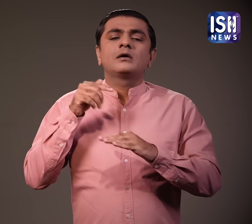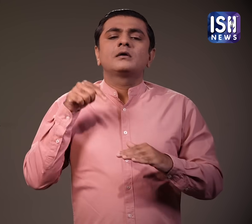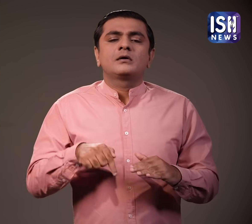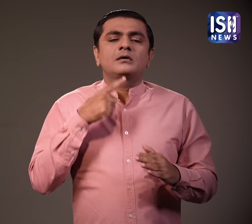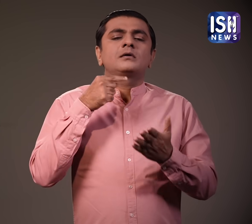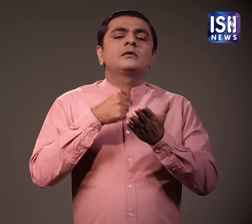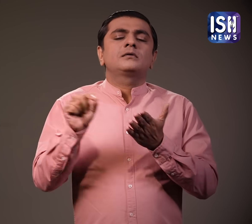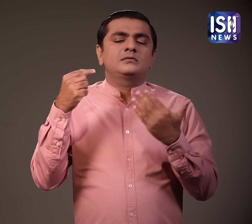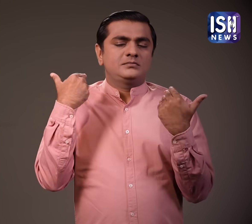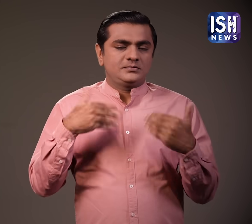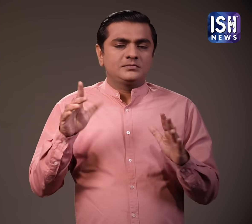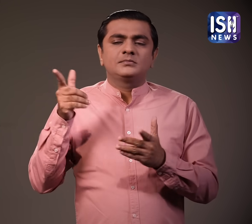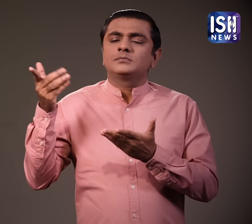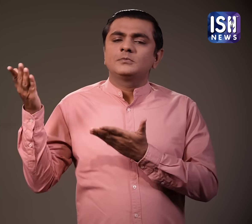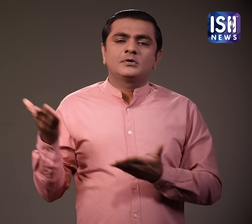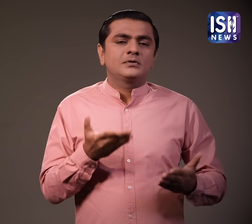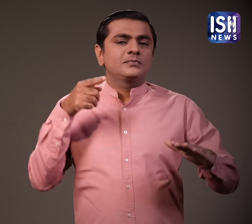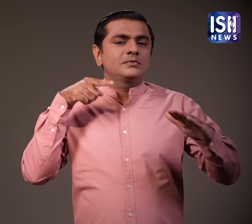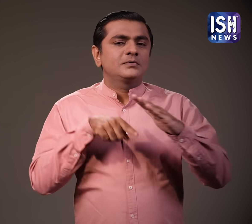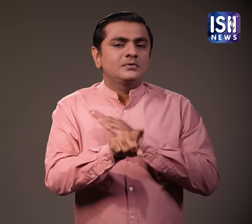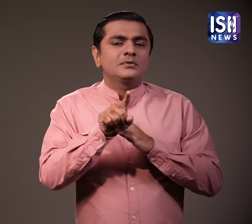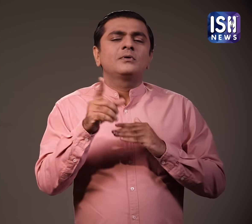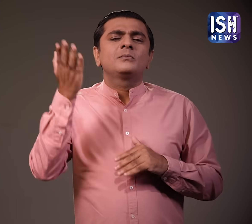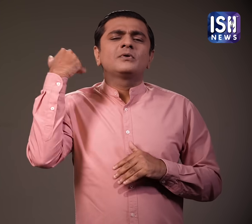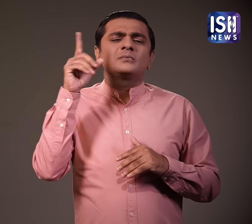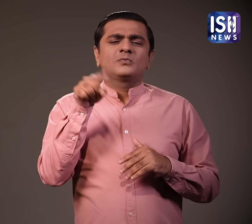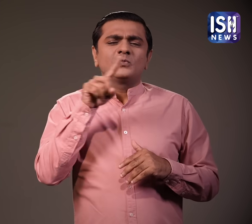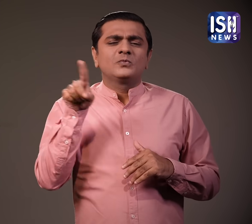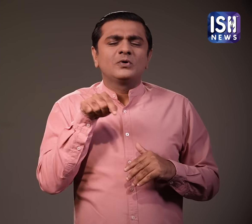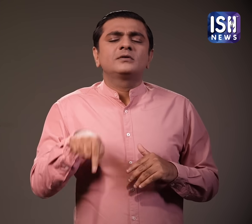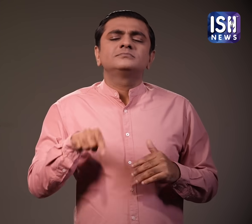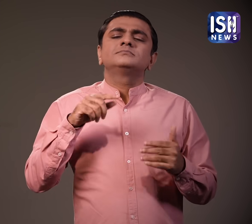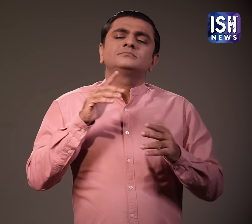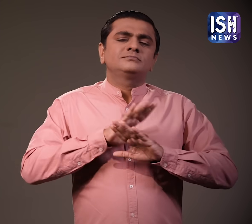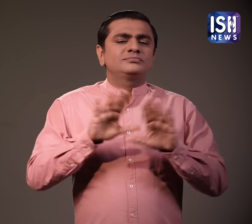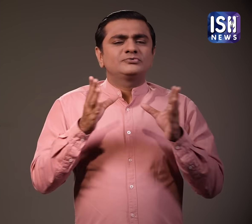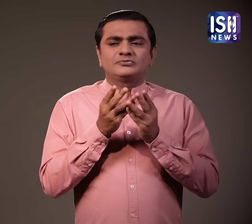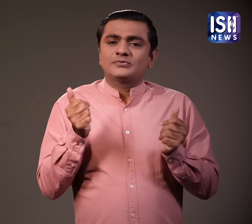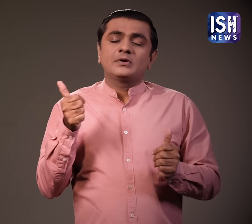अब उन्हें संसत के रूपे बहाल कर दिया गया है और उन्होंने संसत ये सत्रम में भाग लिया